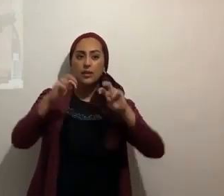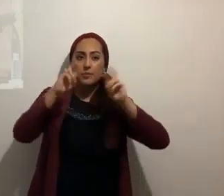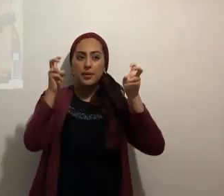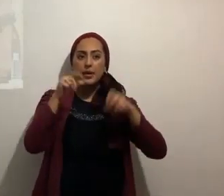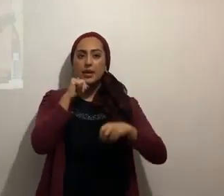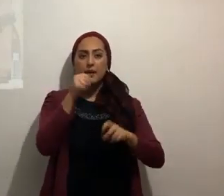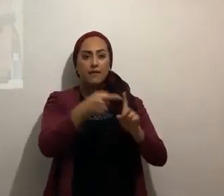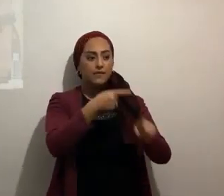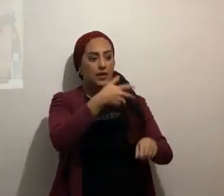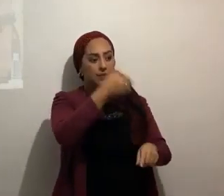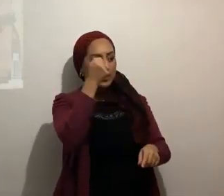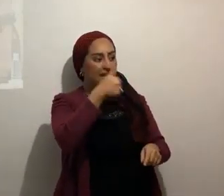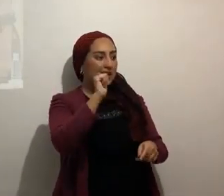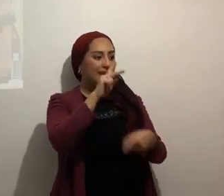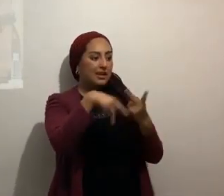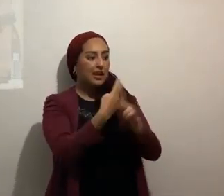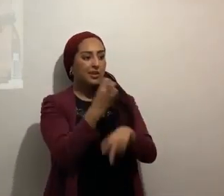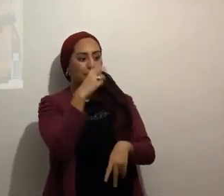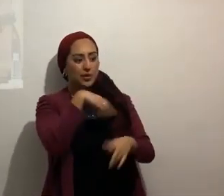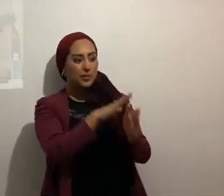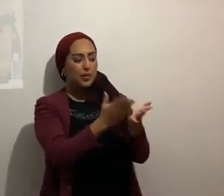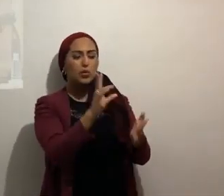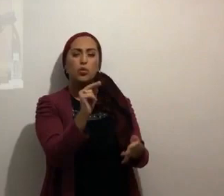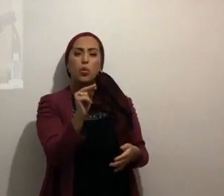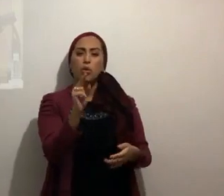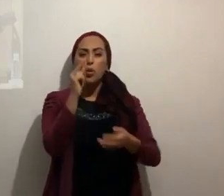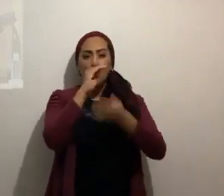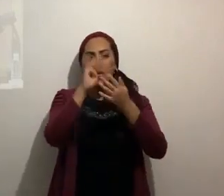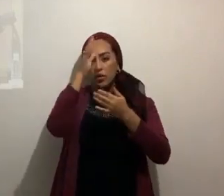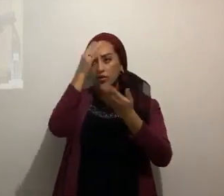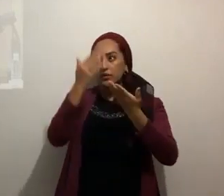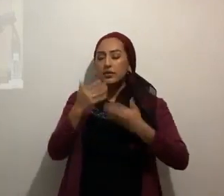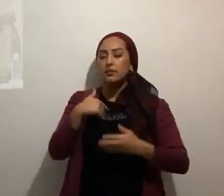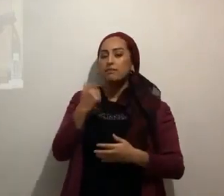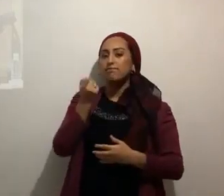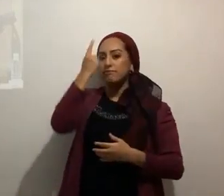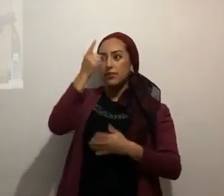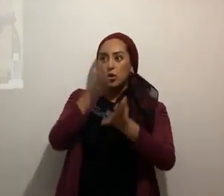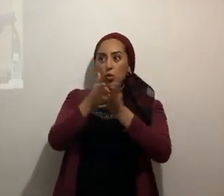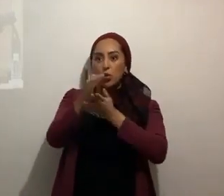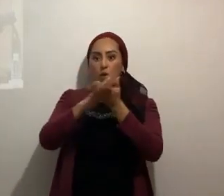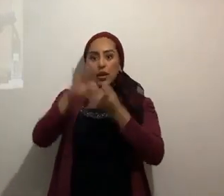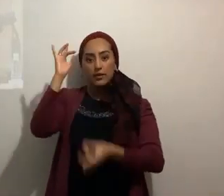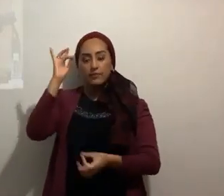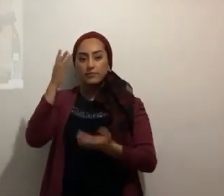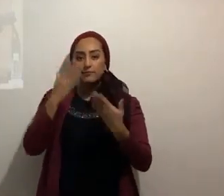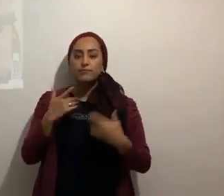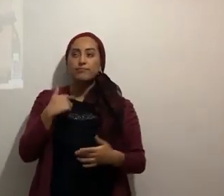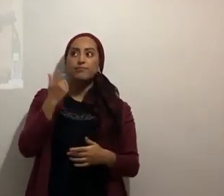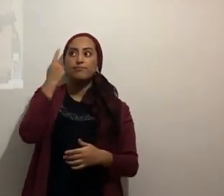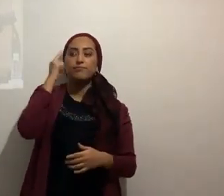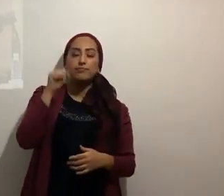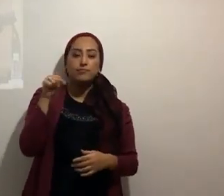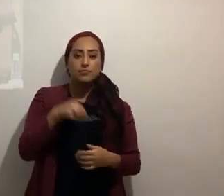sacados de libros de judaísmo raros ni nada. No, son ideas que el Eterno me va dando por medio de su bendito Ruach HaKodesh. Sí, por